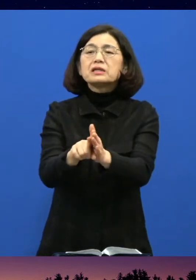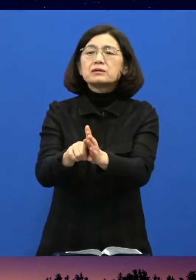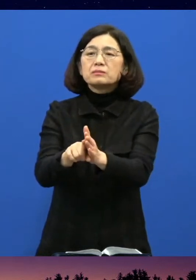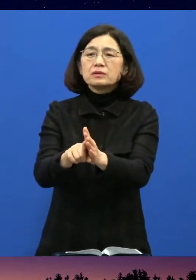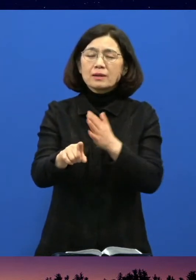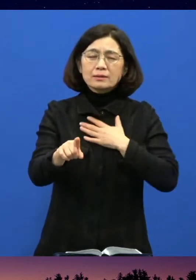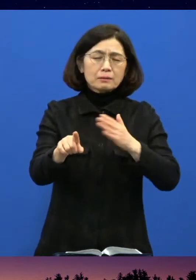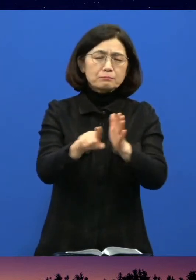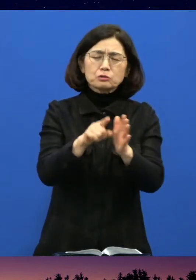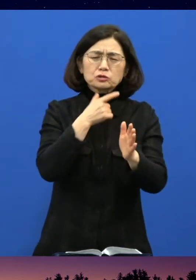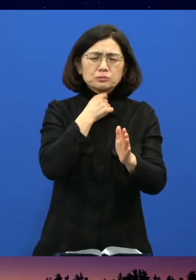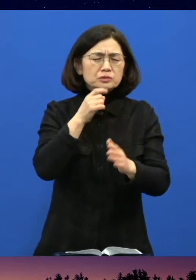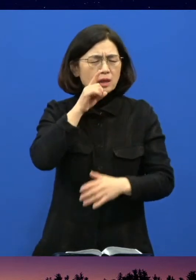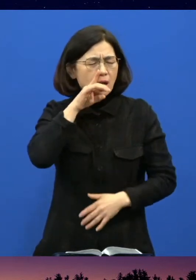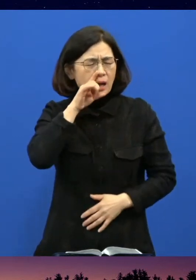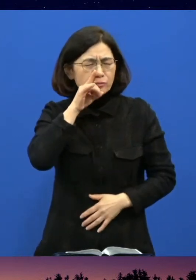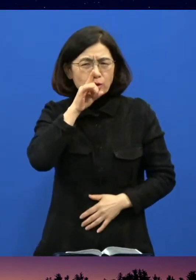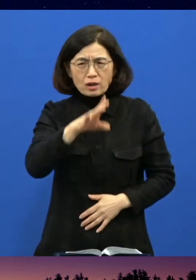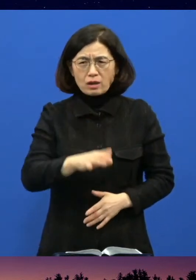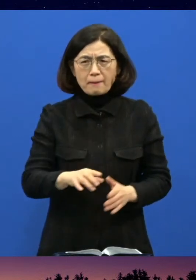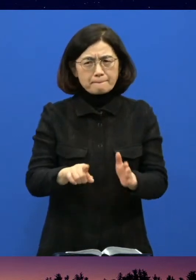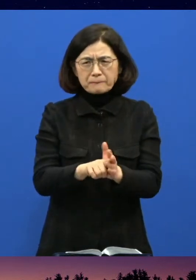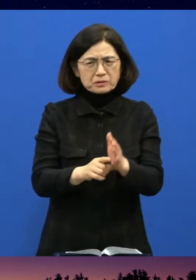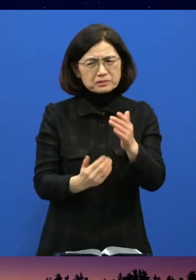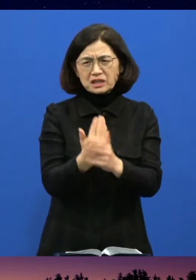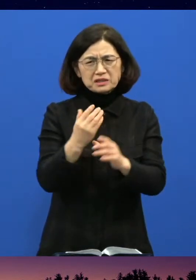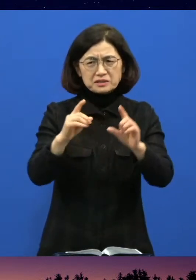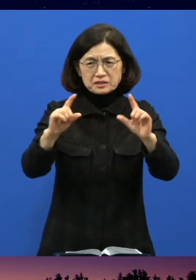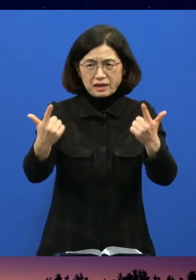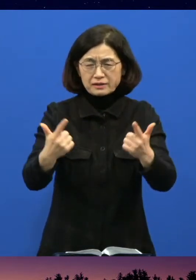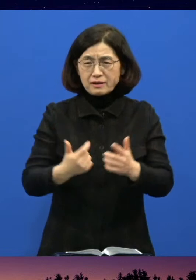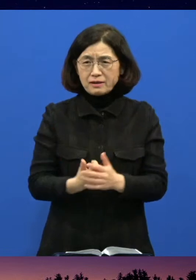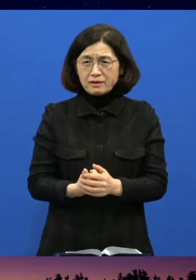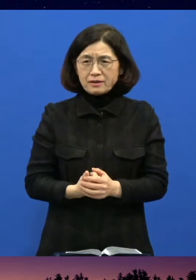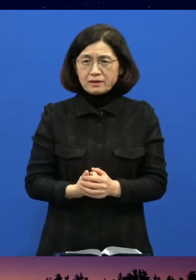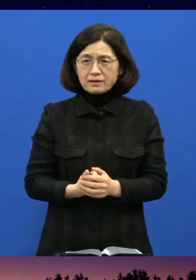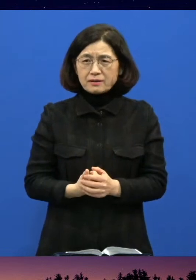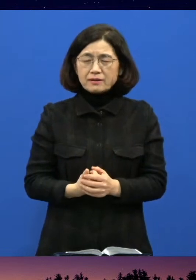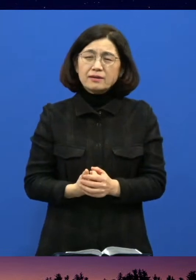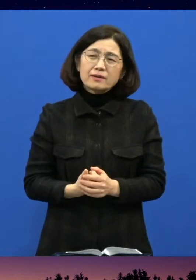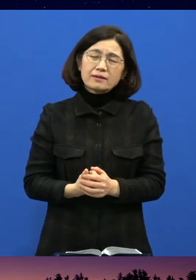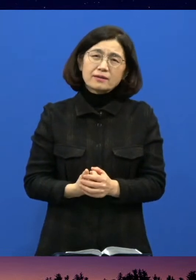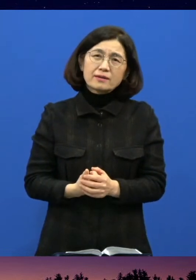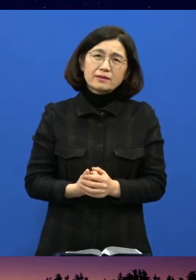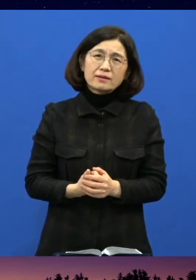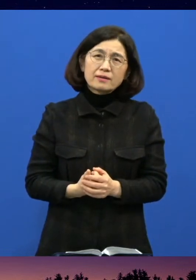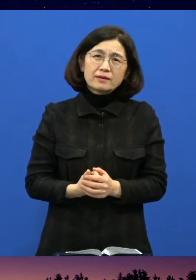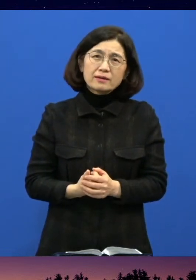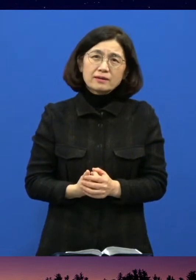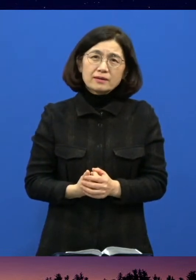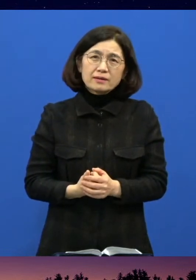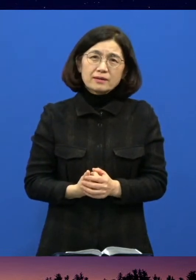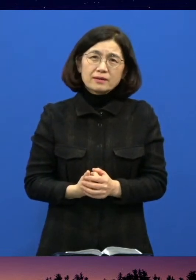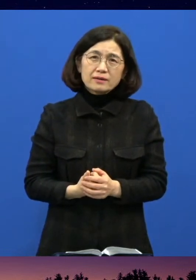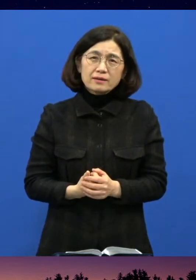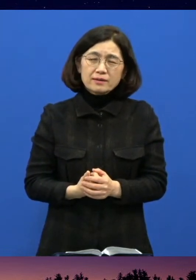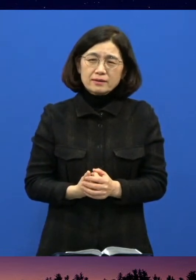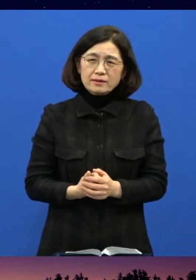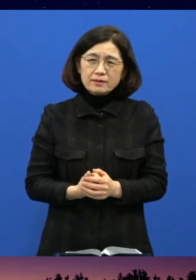나는 믿고 싶은데 안 믿어져. 근데 어떤 분은 나 믿음이 들어왔어요. 그냥 뚫고 들어왔어. 안 믿으려고 하니까 힘들어.